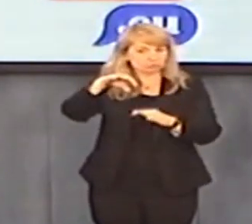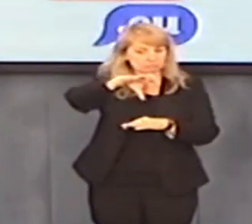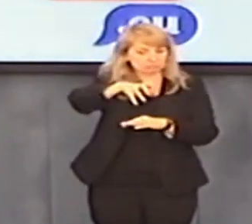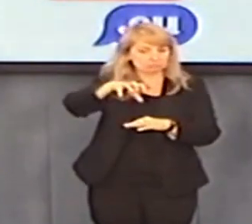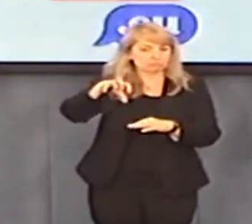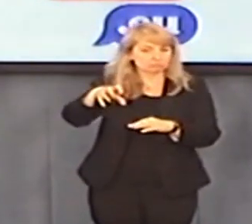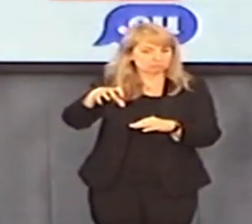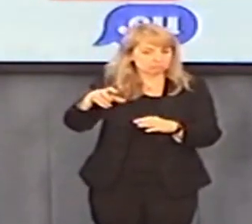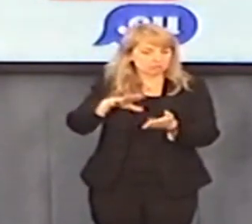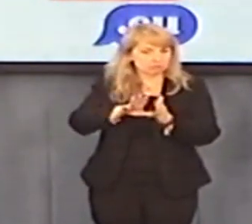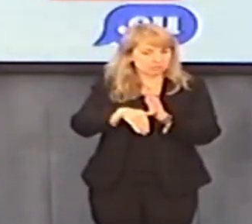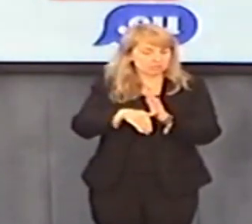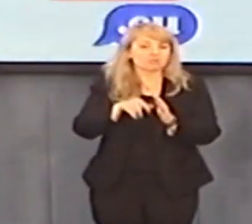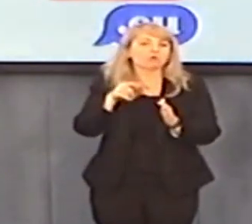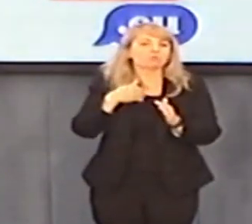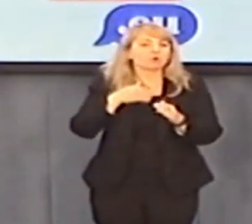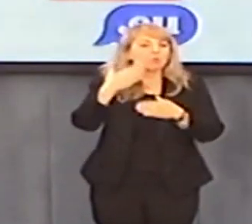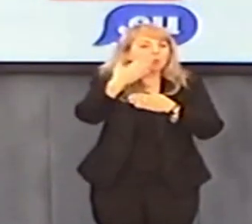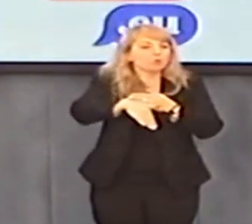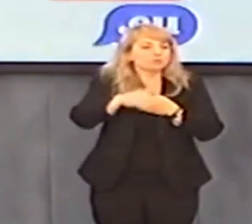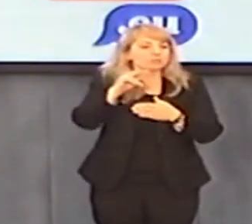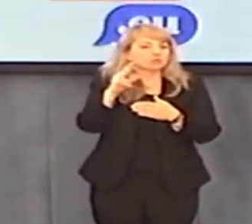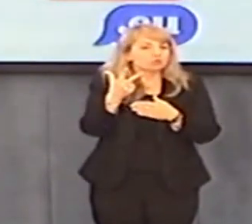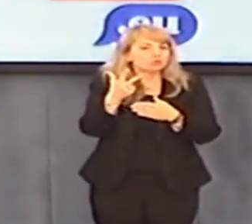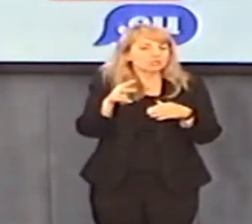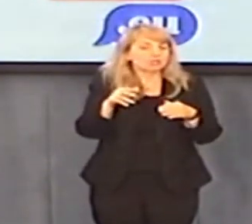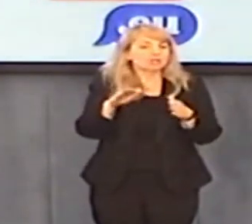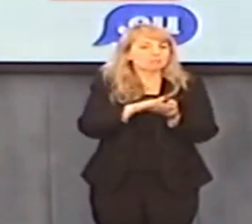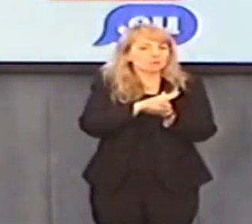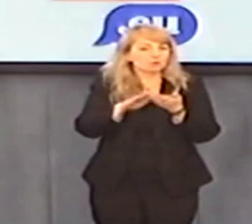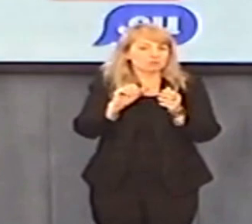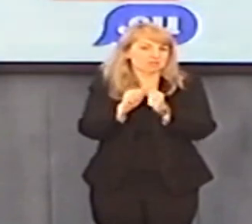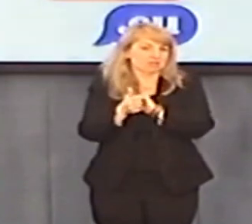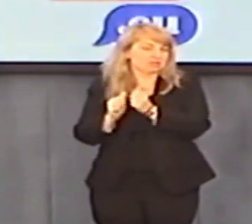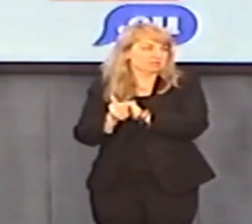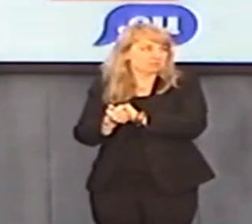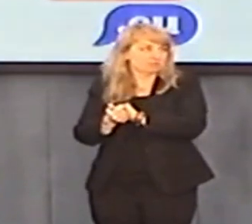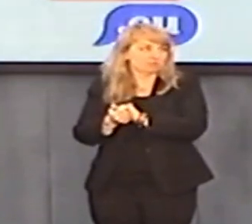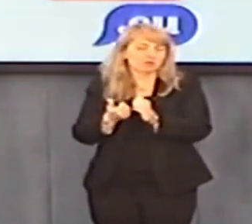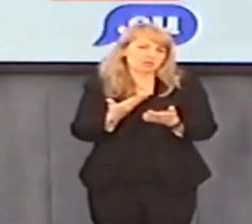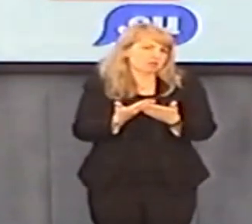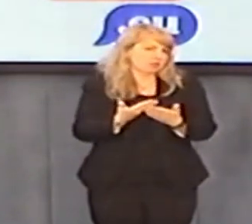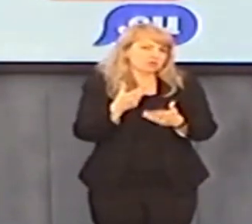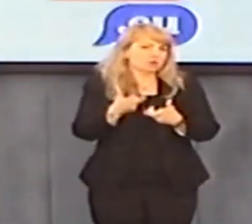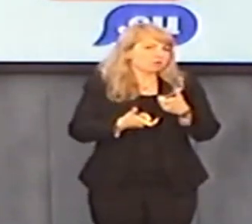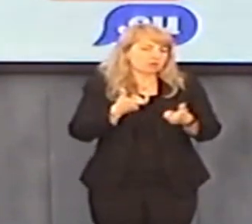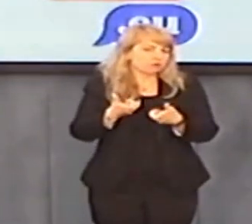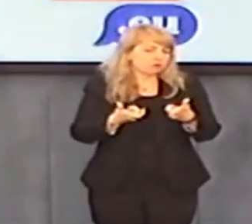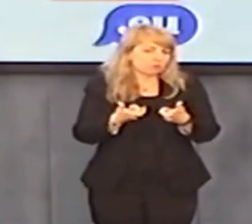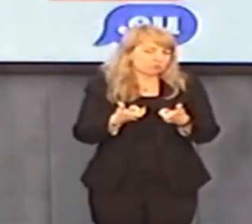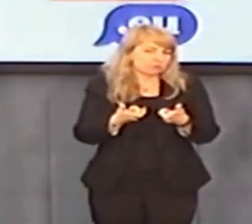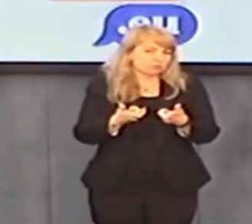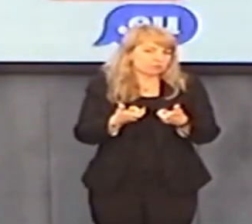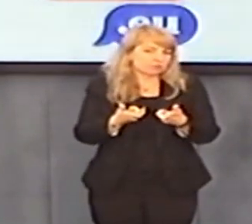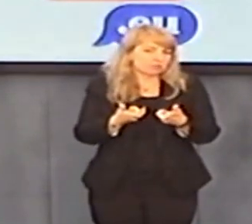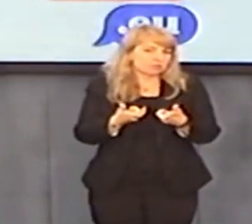które w ciągu ostatnich 3 miesięcy zmienił. Symptomatyczne to jest oczywiście i stały to